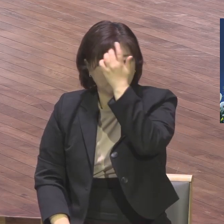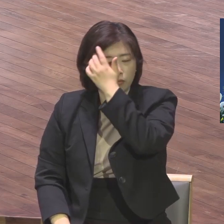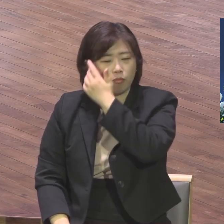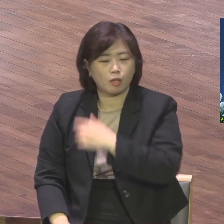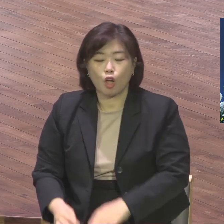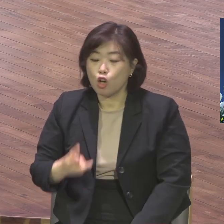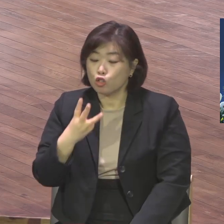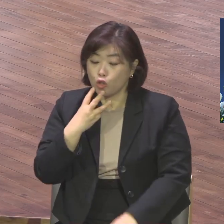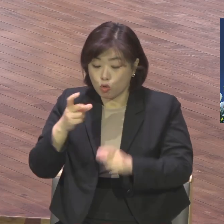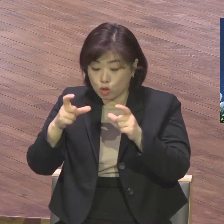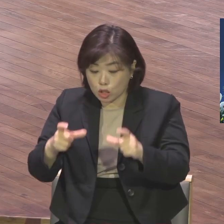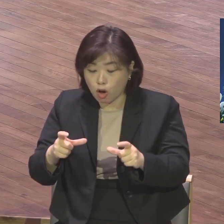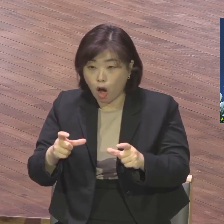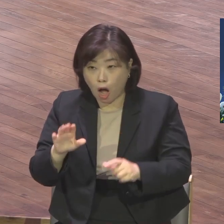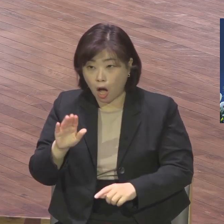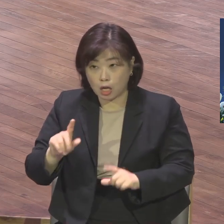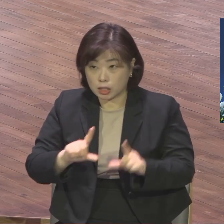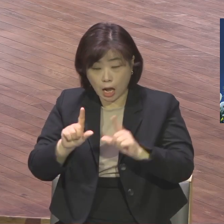계시지.